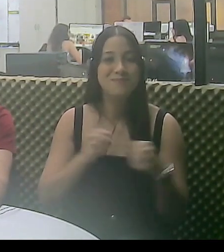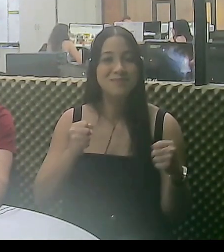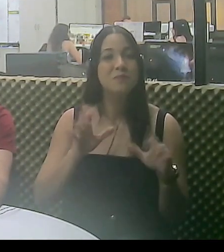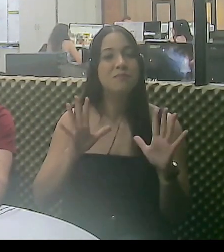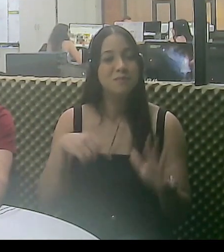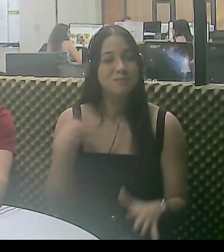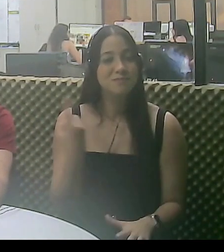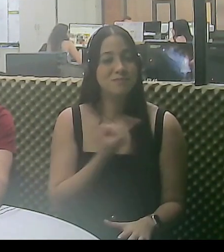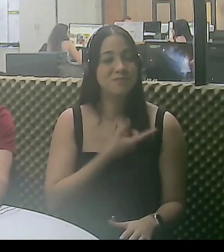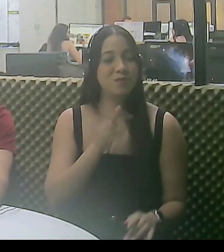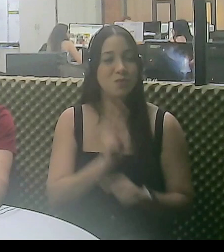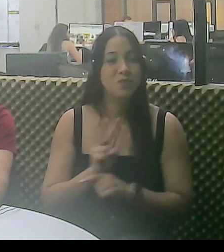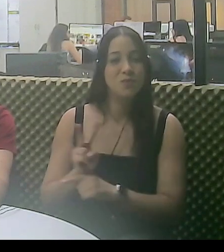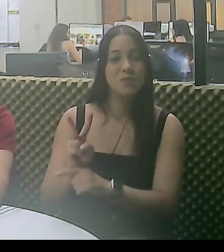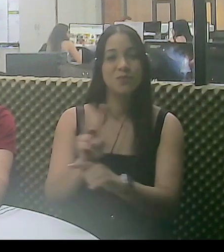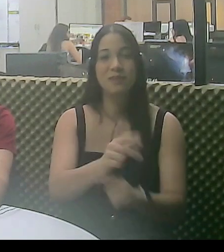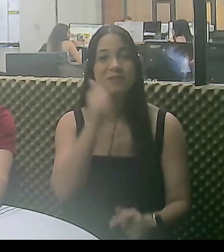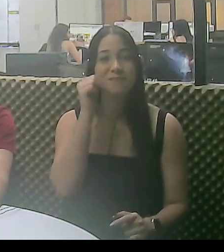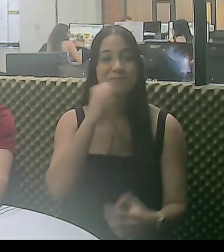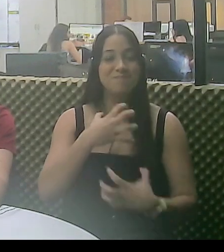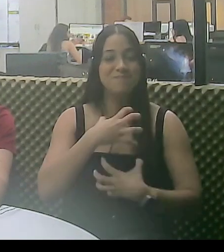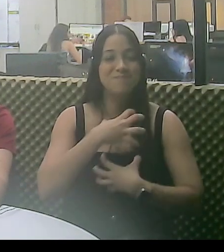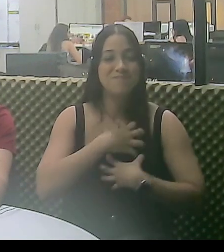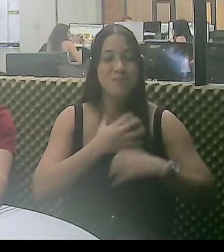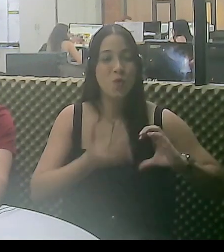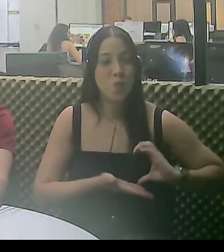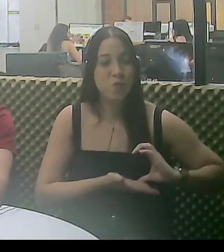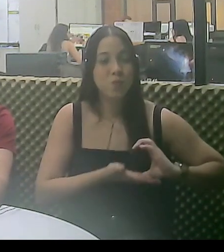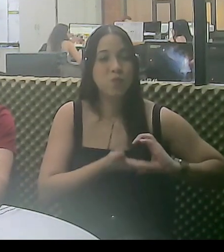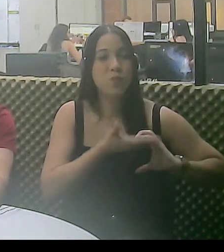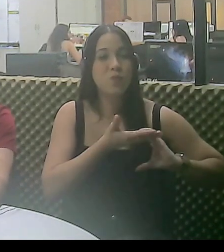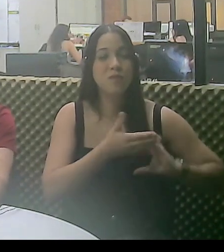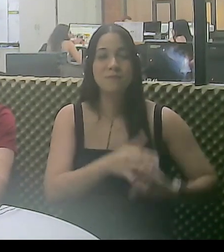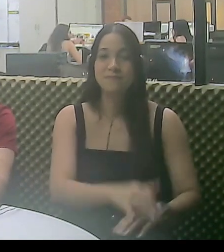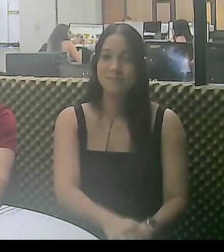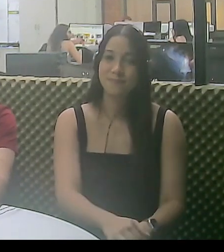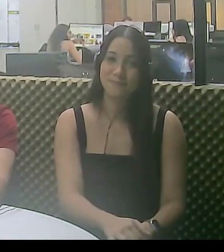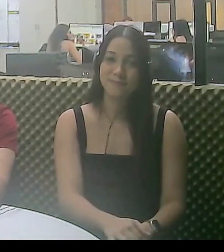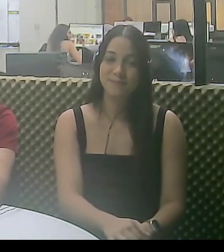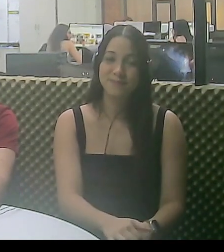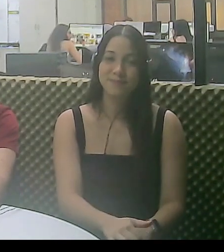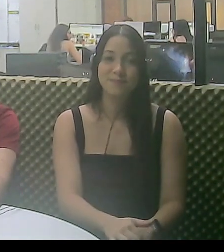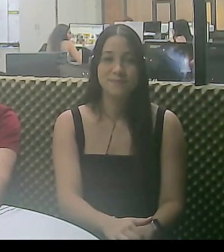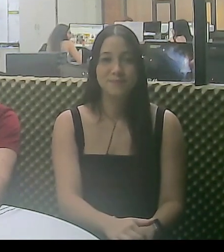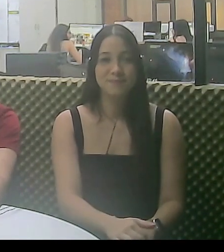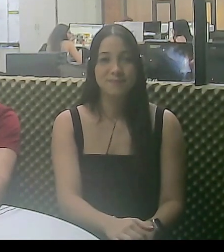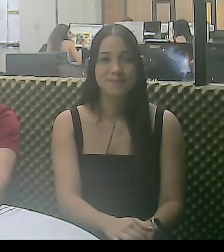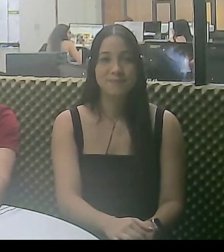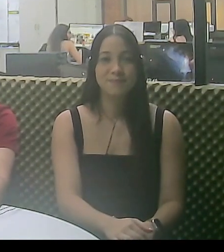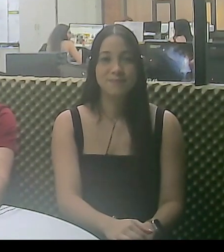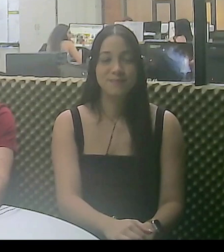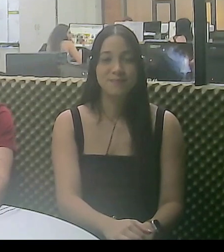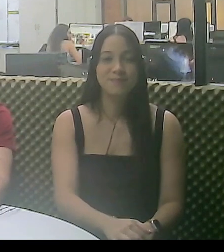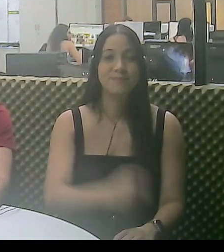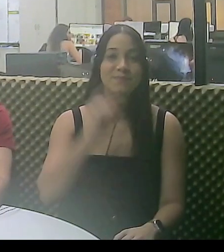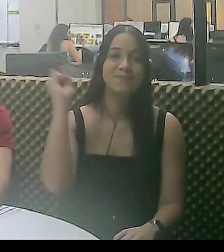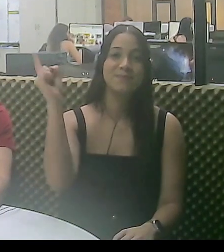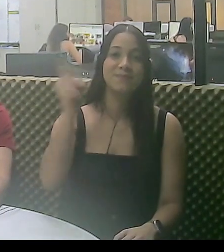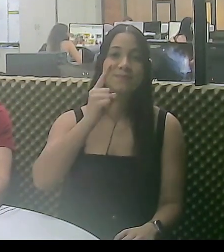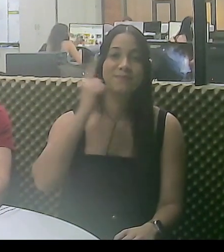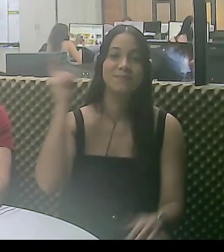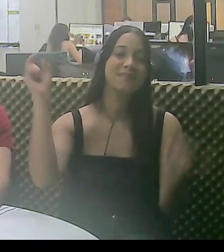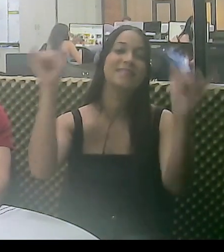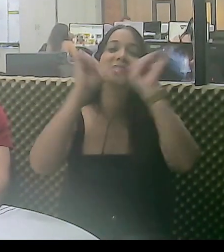que nenhuma garota falte à aula. Uberlândia tá enorme, mas cuidar das nossas meninas deixa nosso coração bem